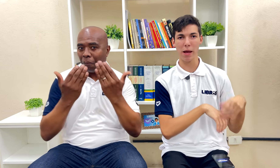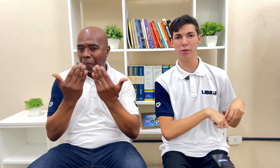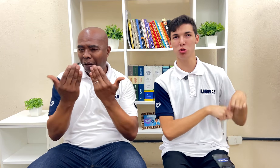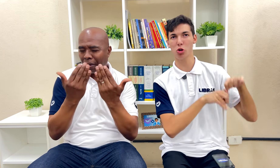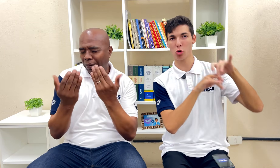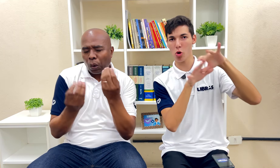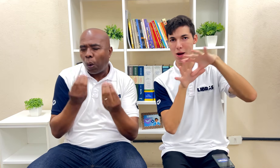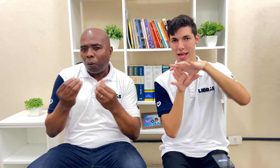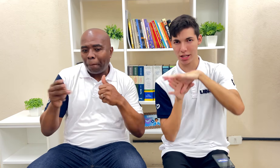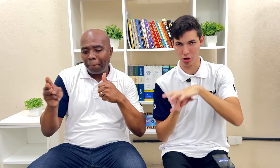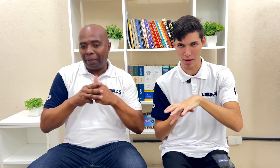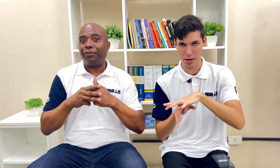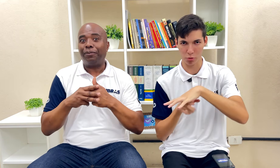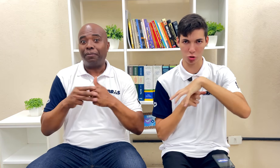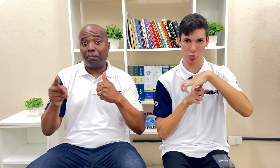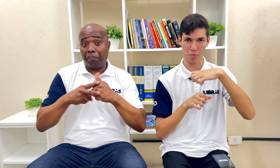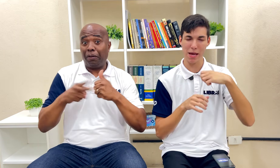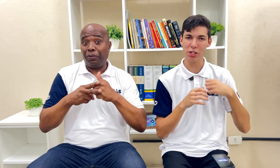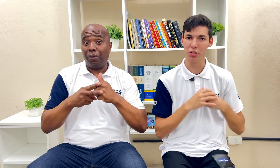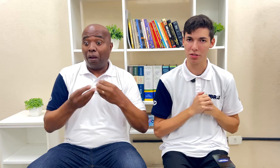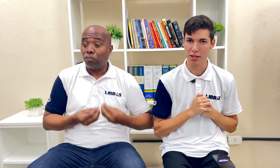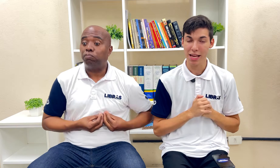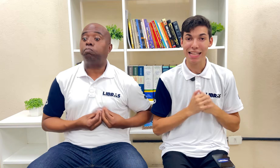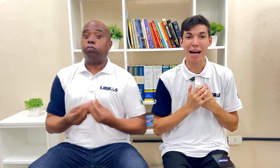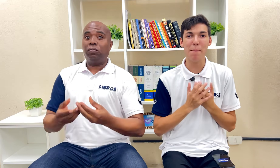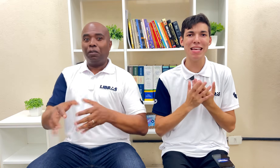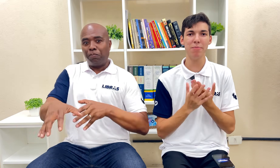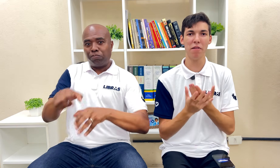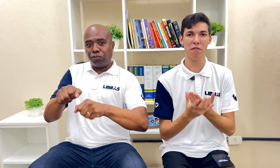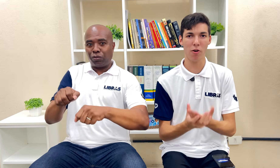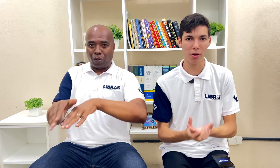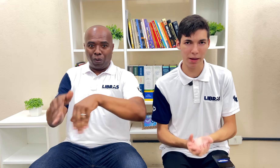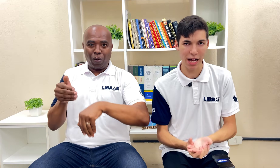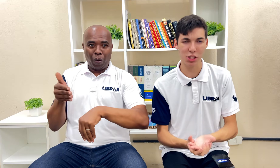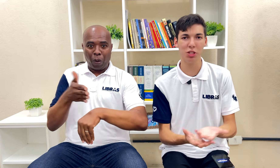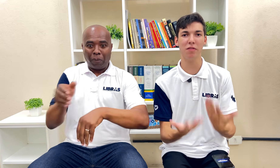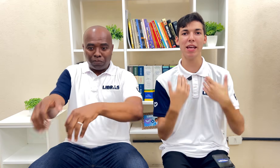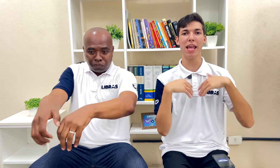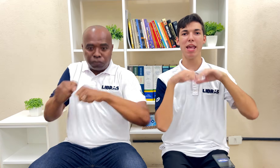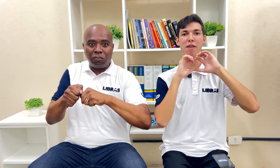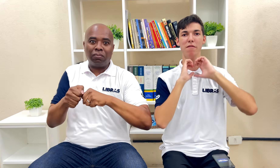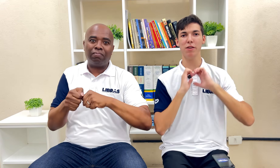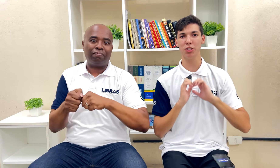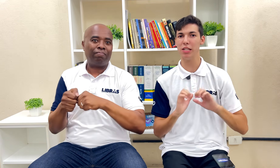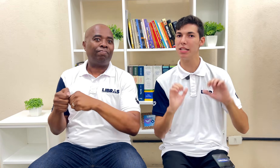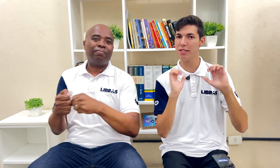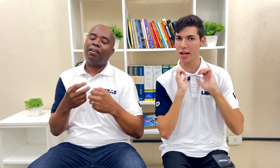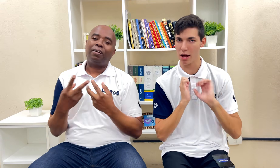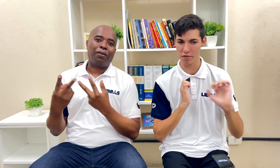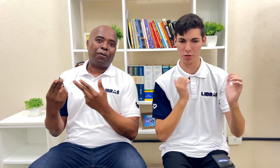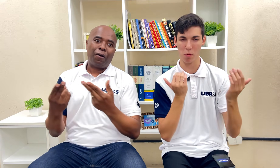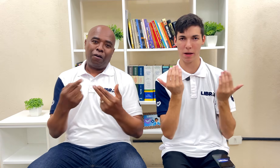Pedro jogou a rede ao mar e puxou os peixes, da mesma forma a gente vai evangelizar, eu fiz